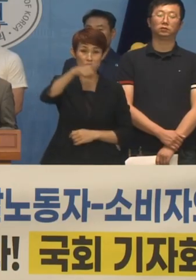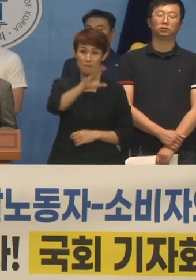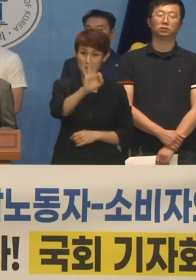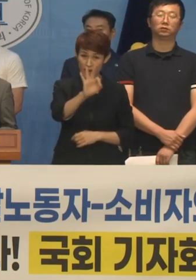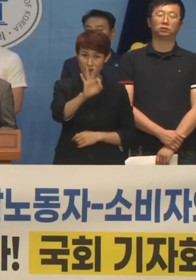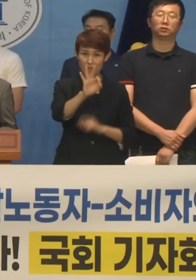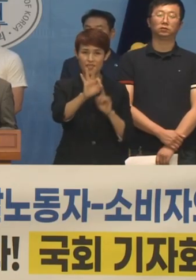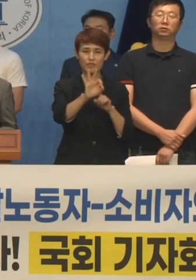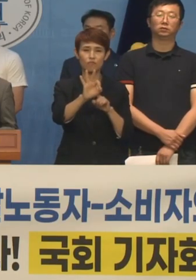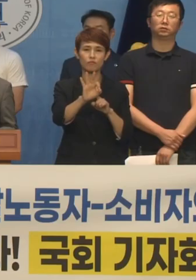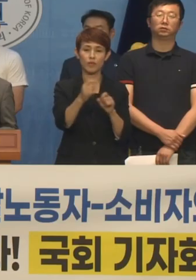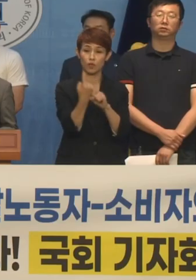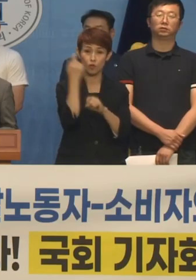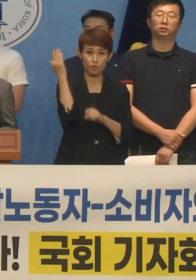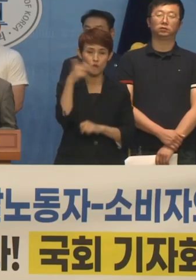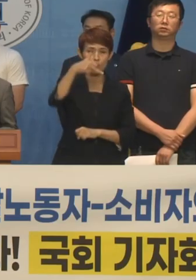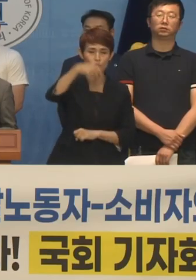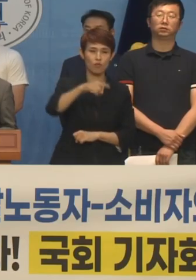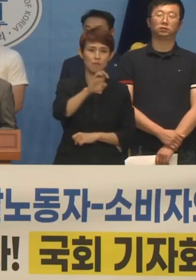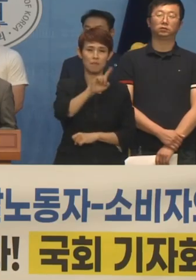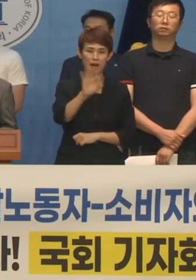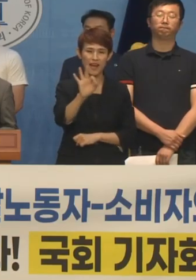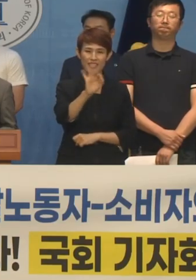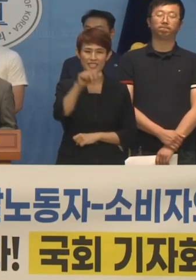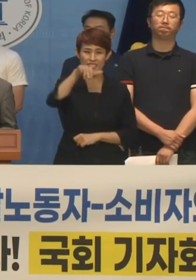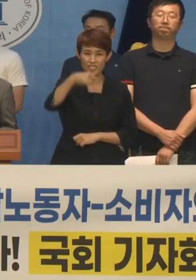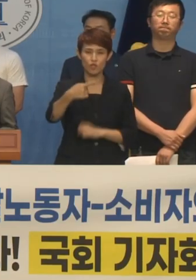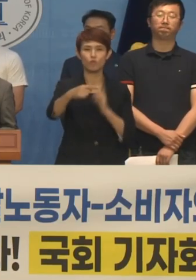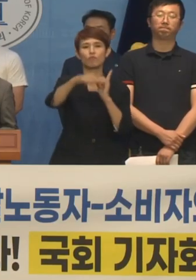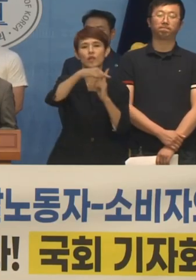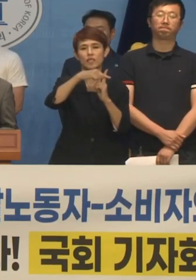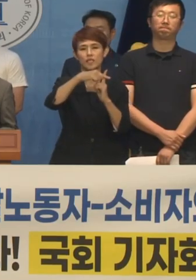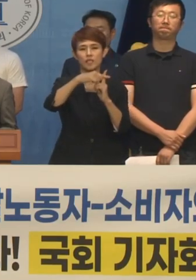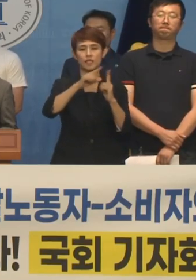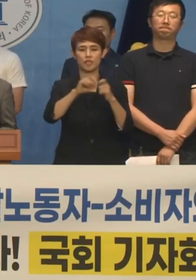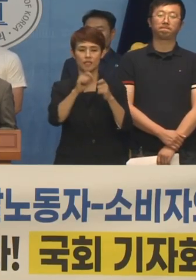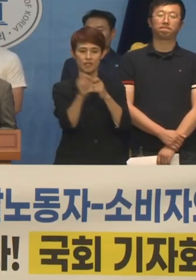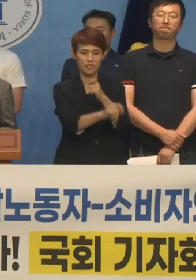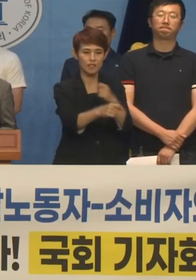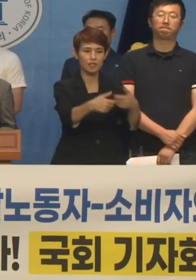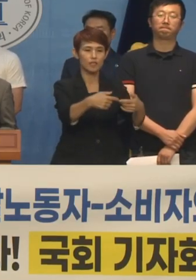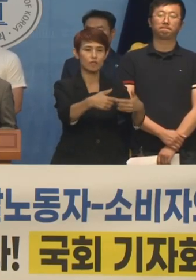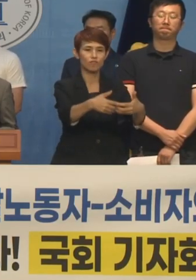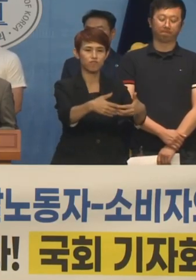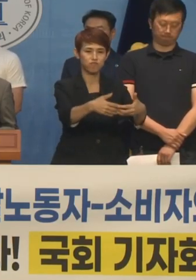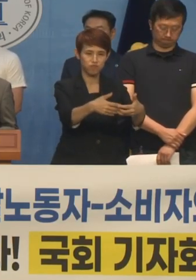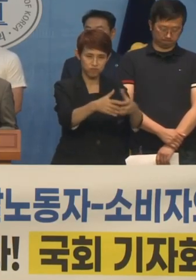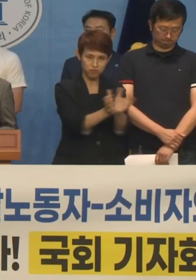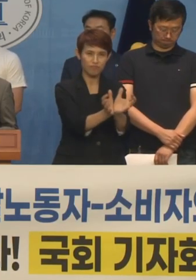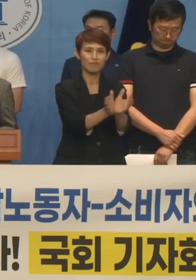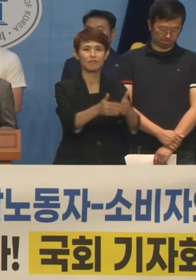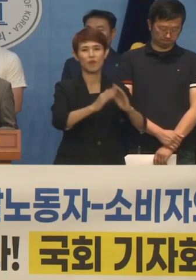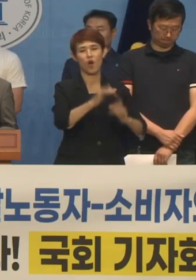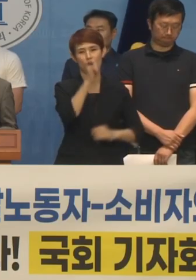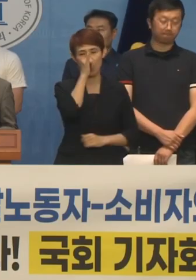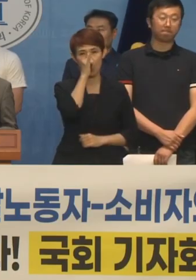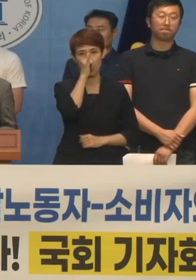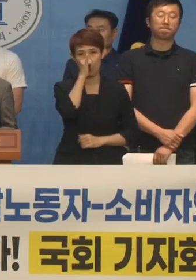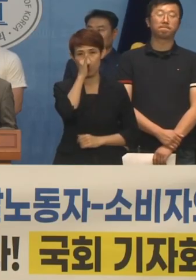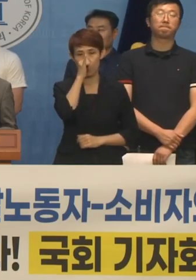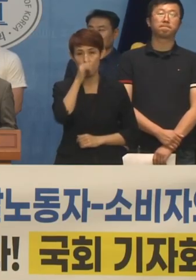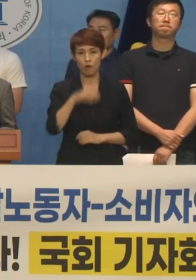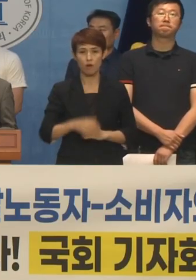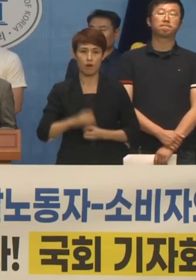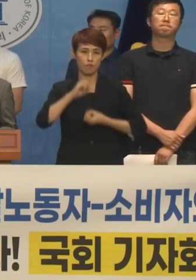이미 지난해부터 쿠팡 이츠 플러스라는 이름의 중간 대리점을 운영하고 있으며 업계 1위인